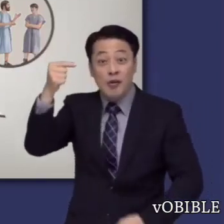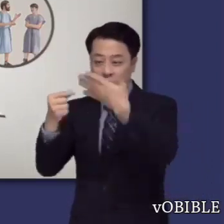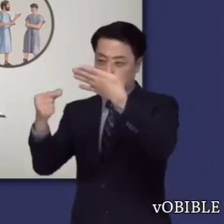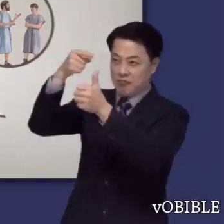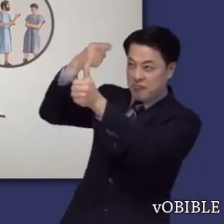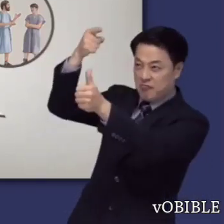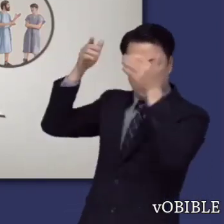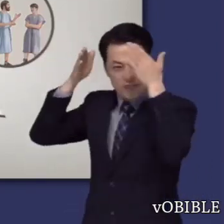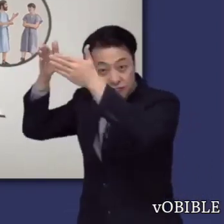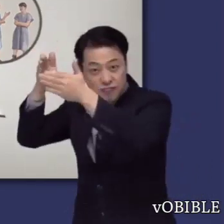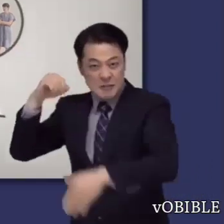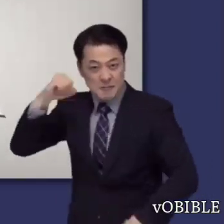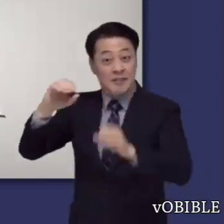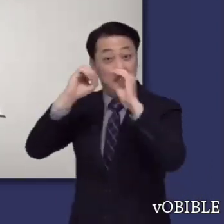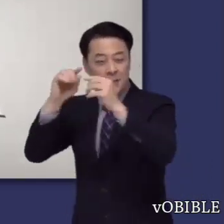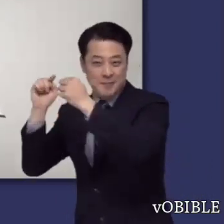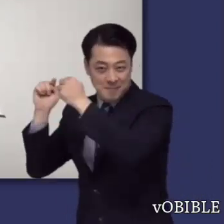成传道工作。